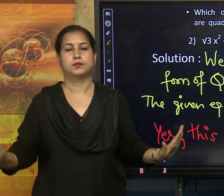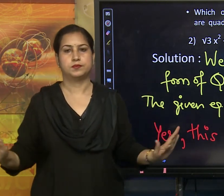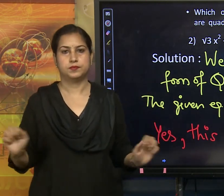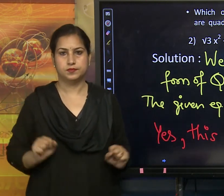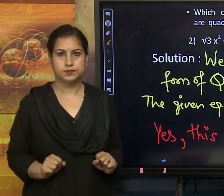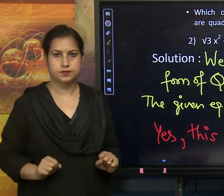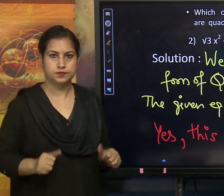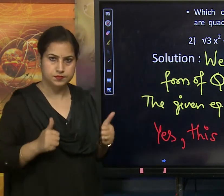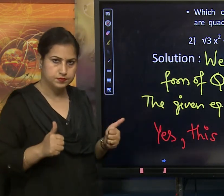है।